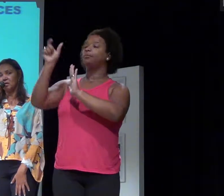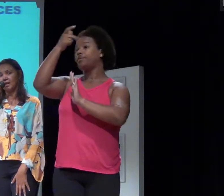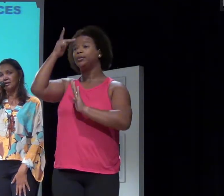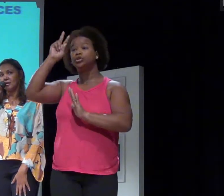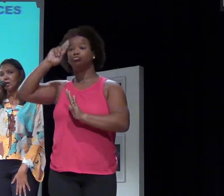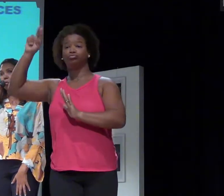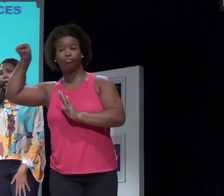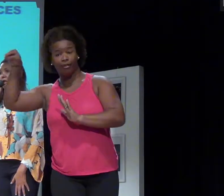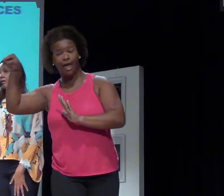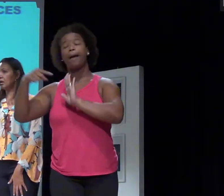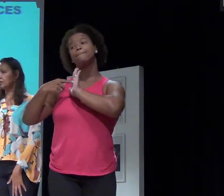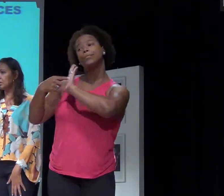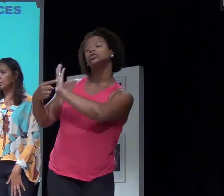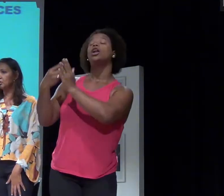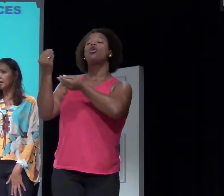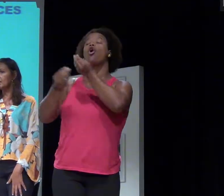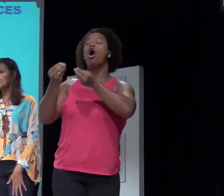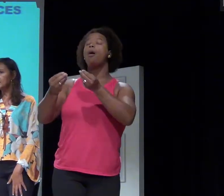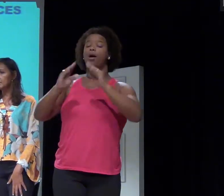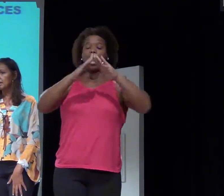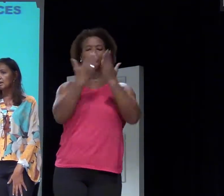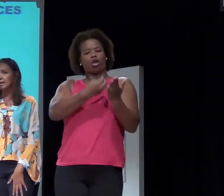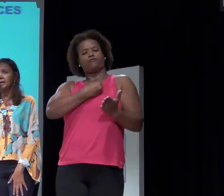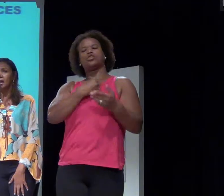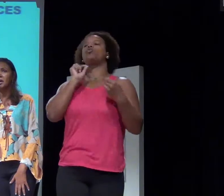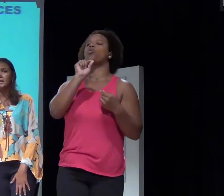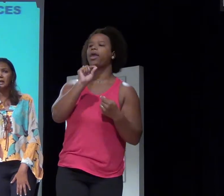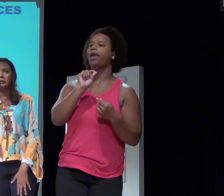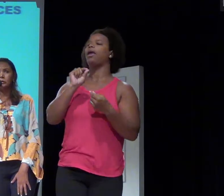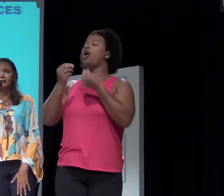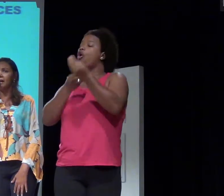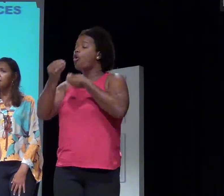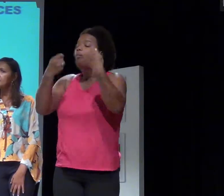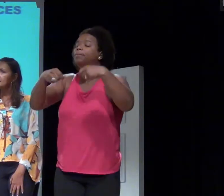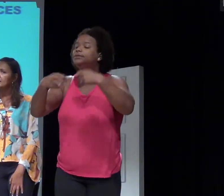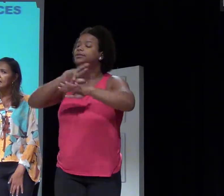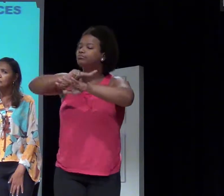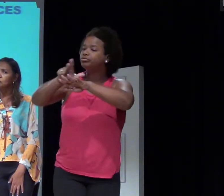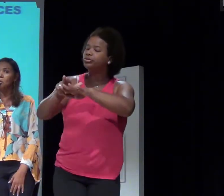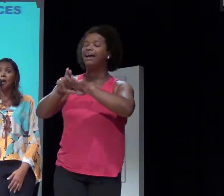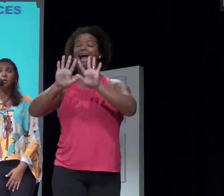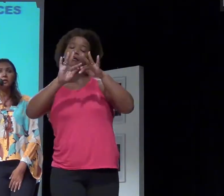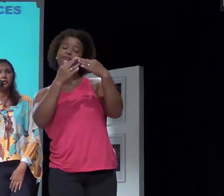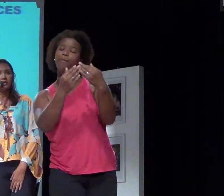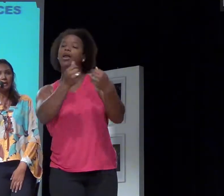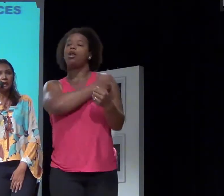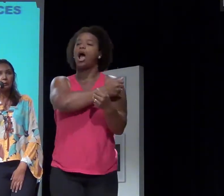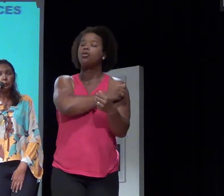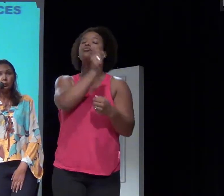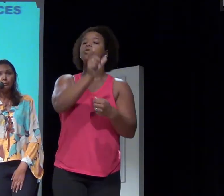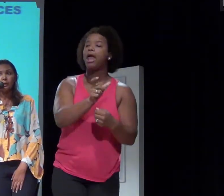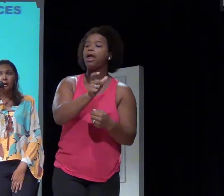são mudados, como é que a escola funciona, o que a escola precisa, quem é o nosso aluno, quem é a família desse aluno, como é o contexto